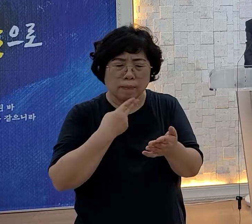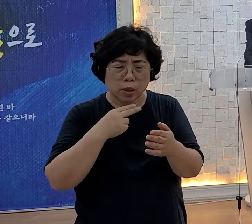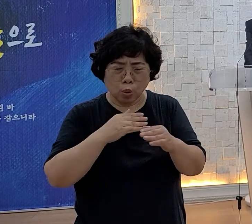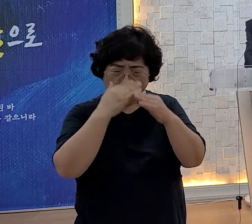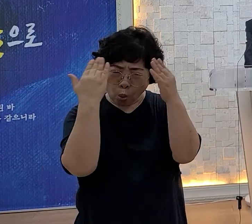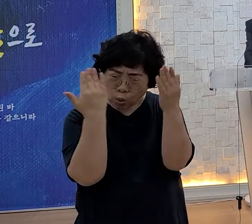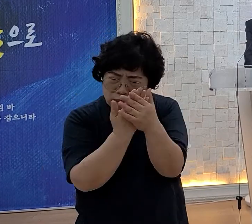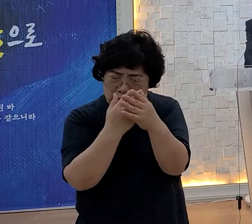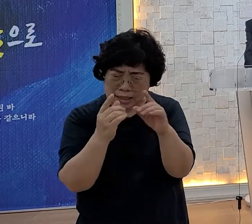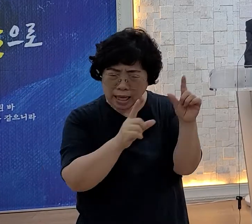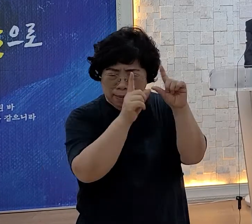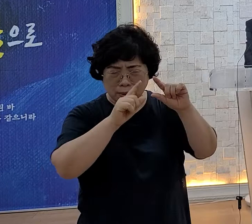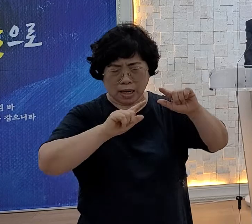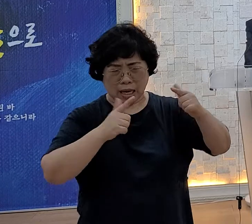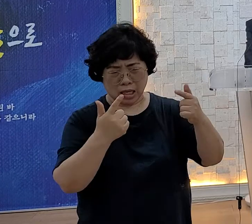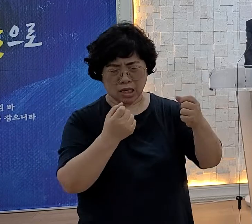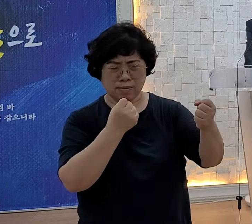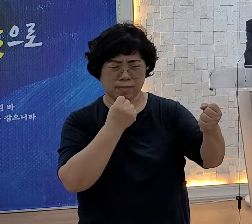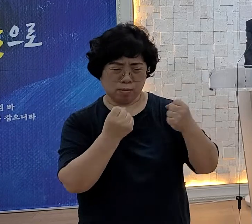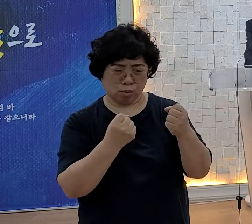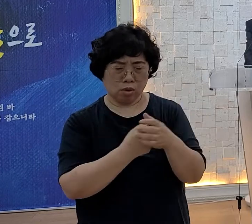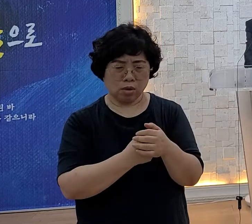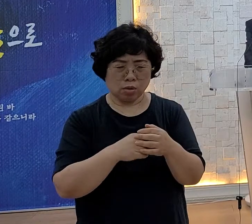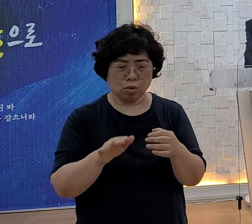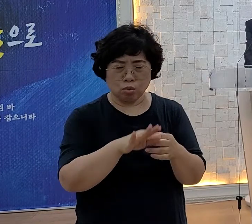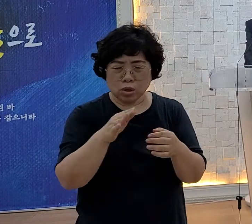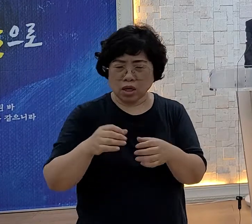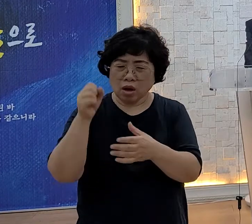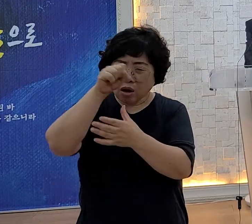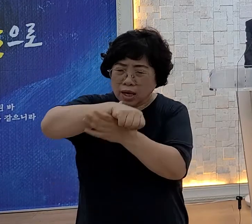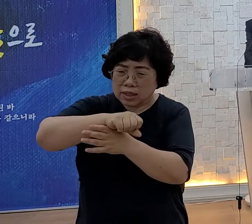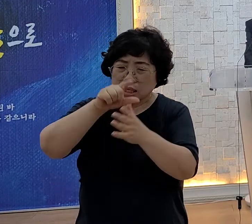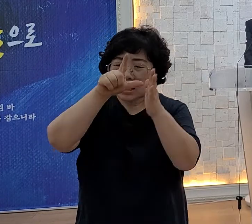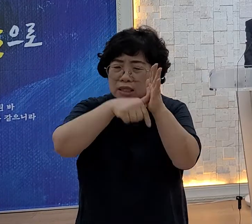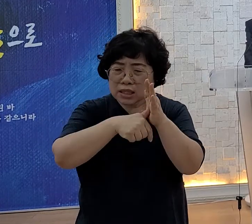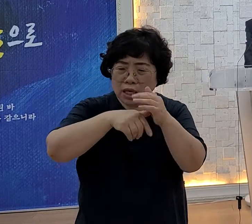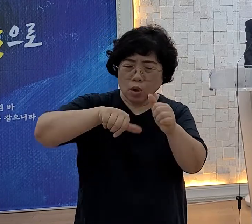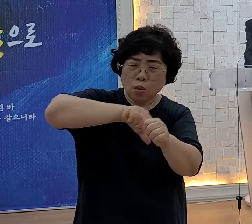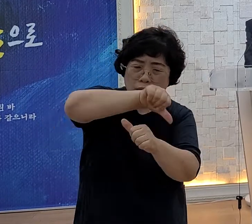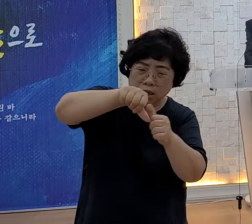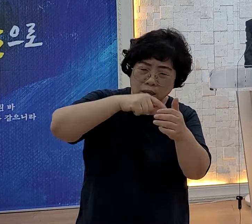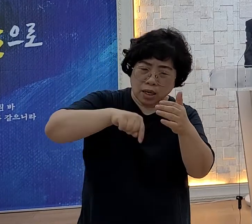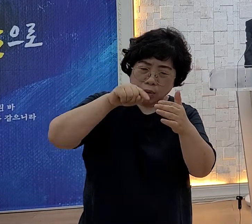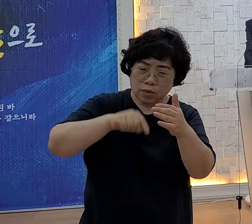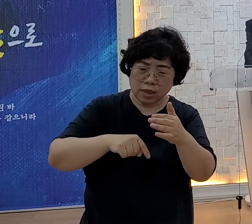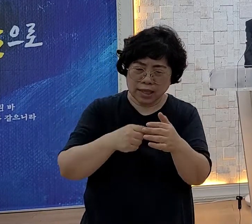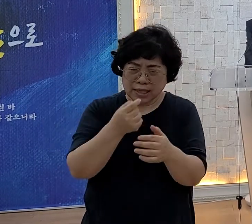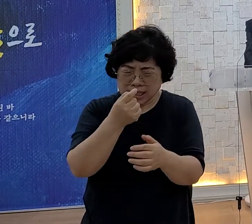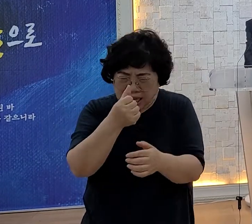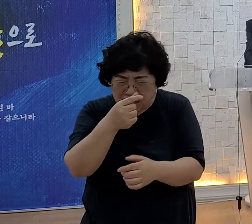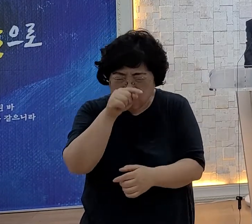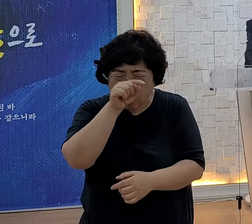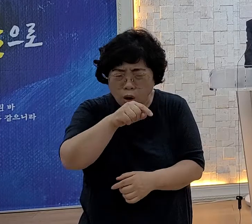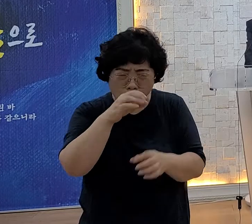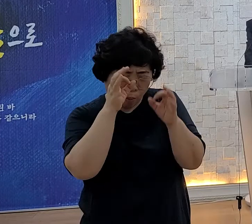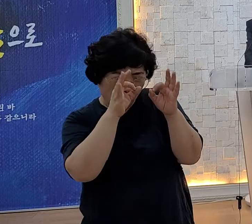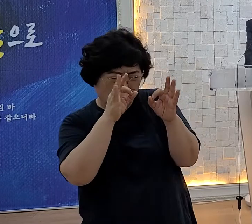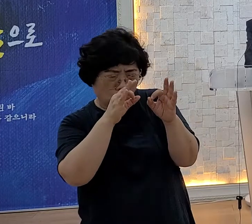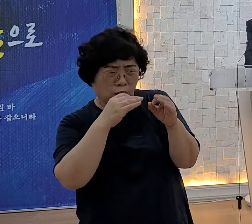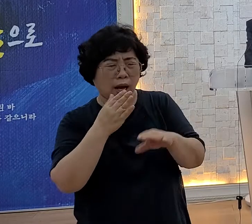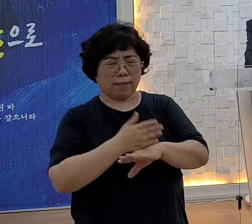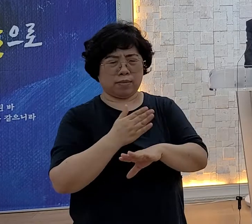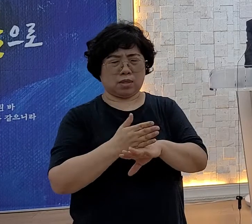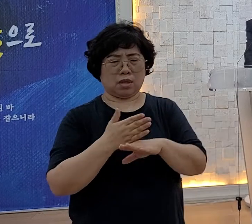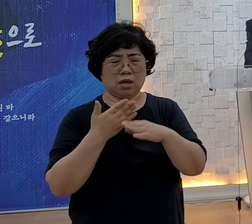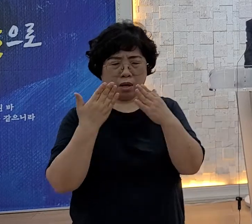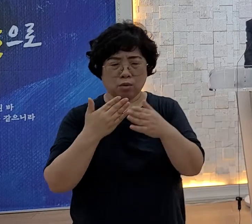완벽한 삶은 아니지만 우리에게 주어진 시간과 환경 속에서 작은 것에도 감사하며